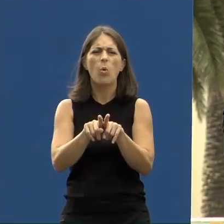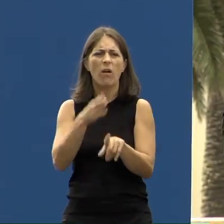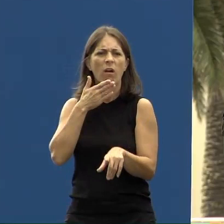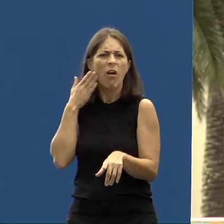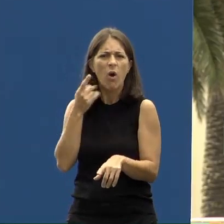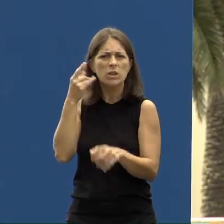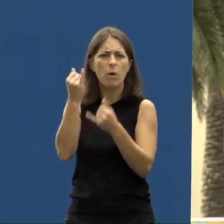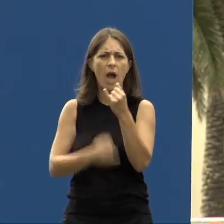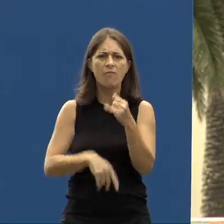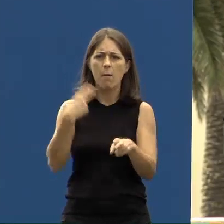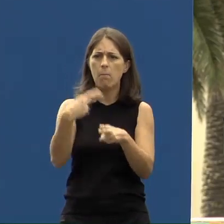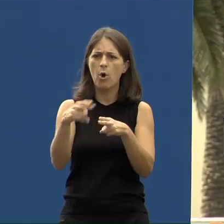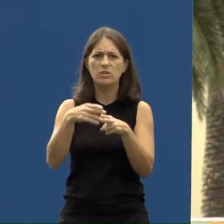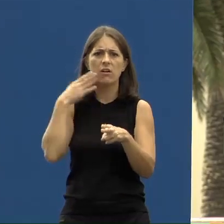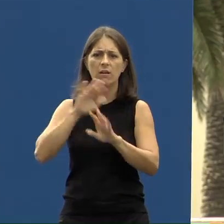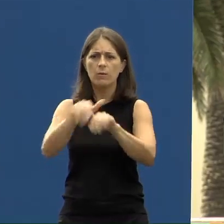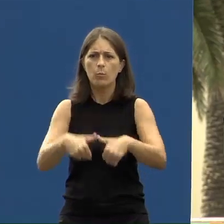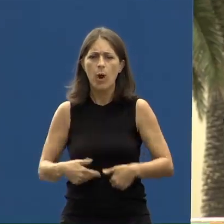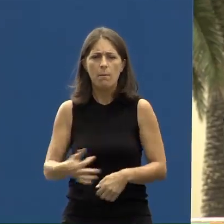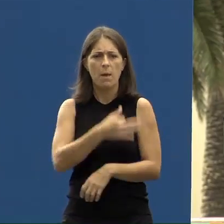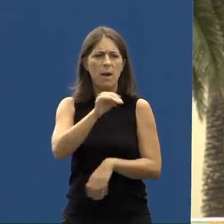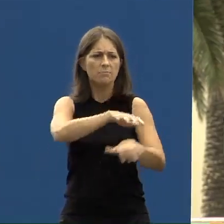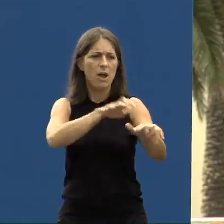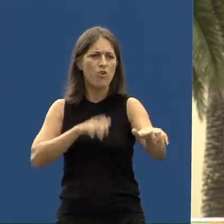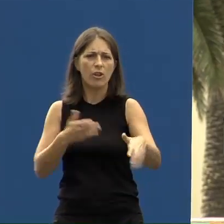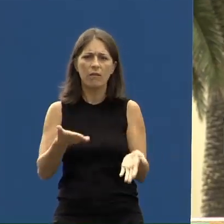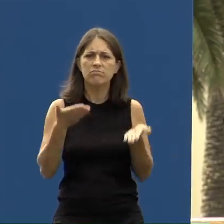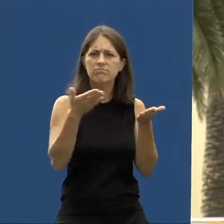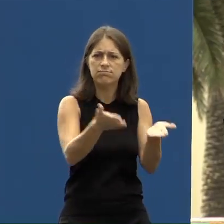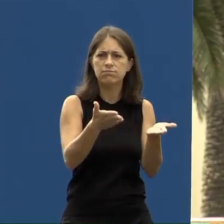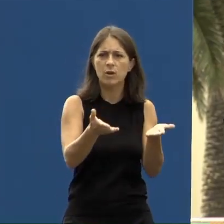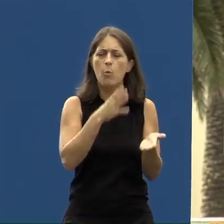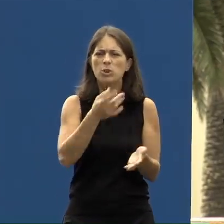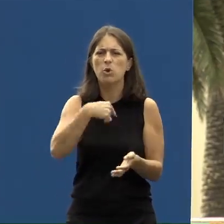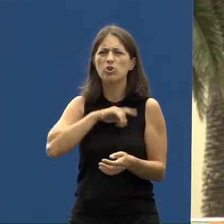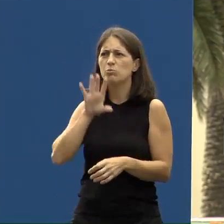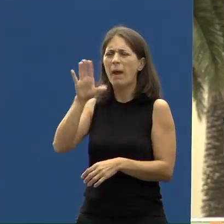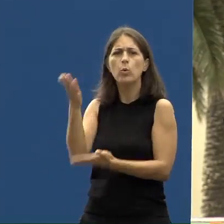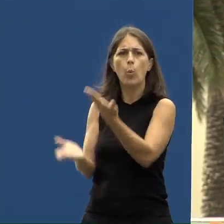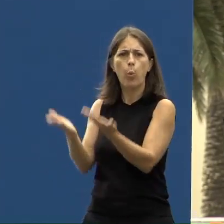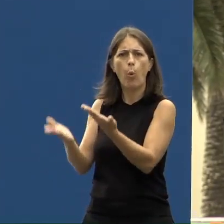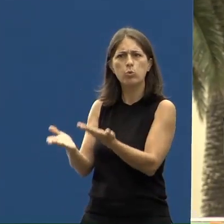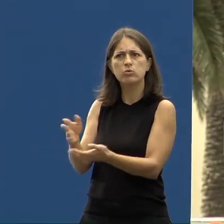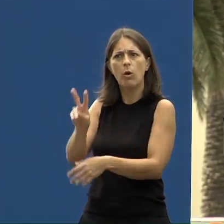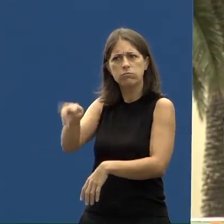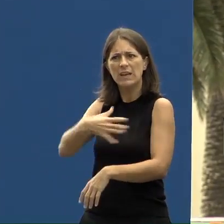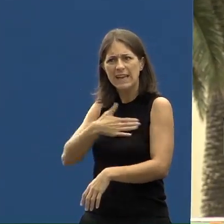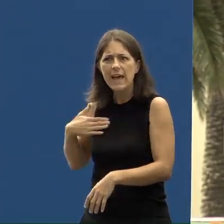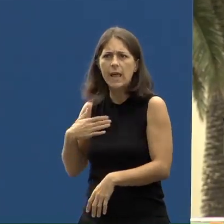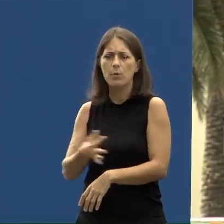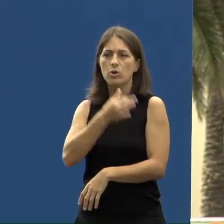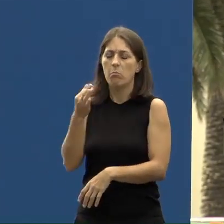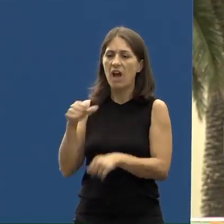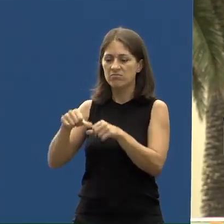devolver a dignidade á política e poñer ao servicio das maiorías. Porque queremos un país xusto e queremos reconstruir todo aquilo